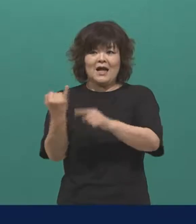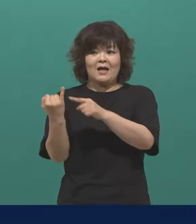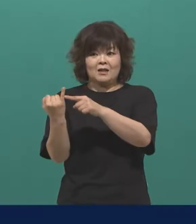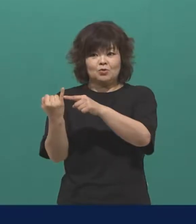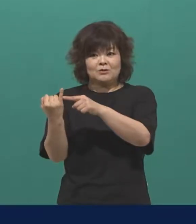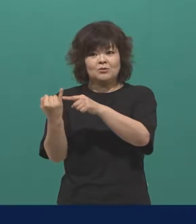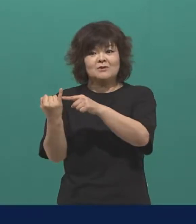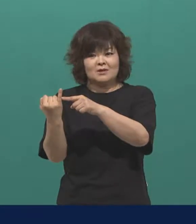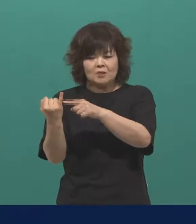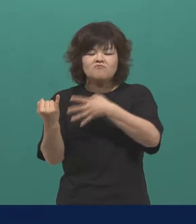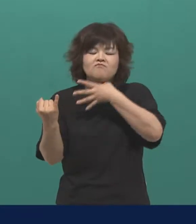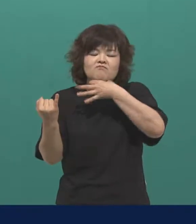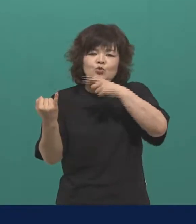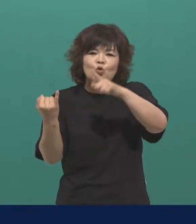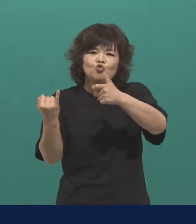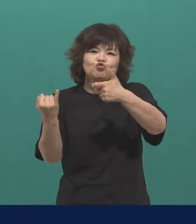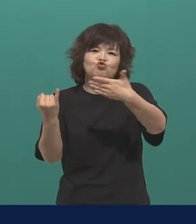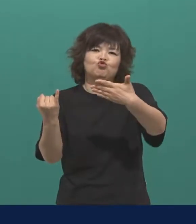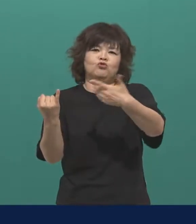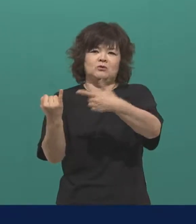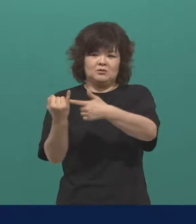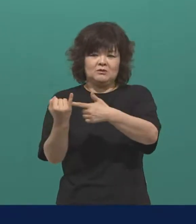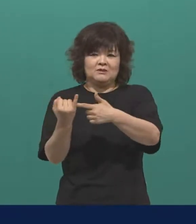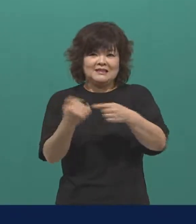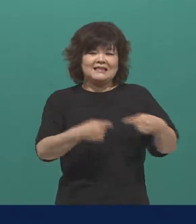さん69歳が